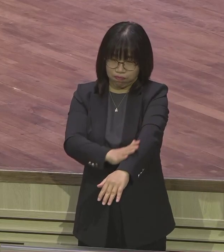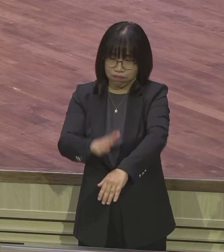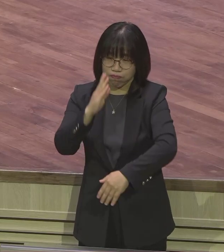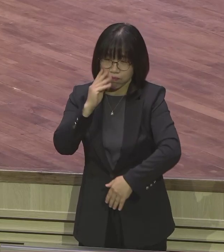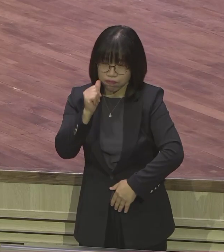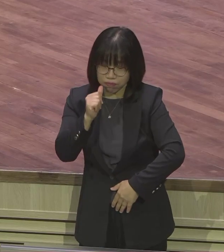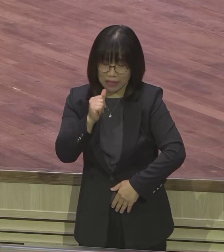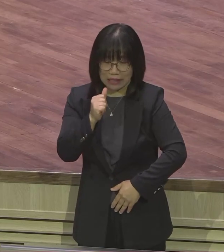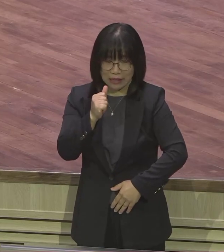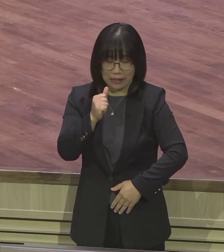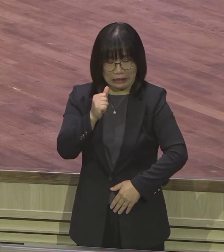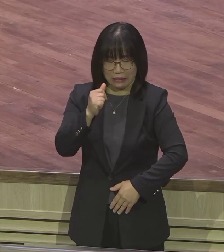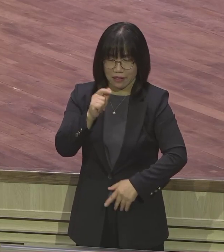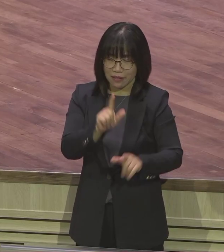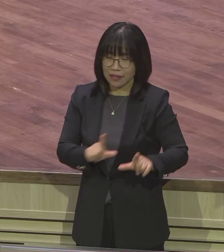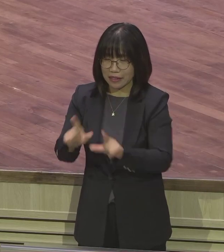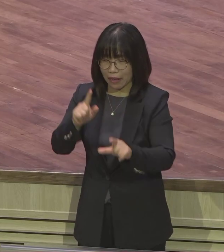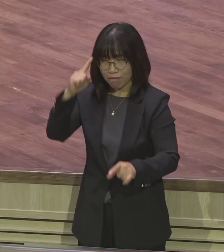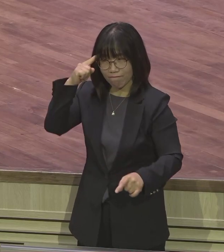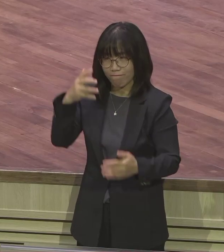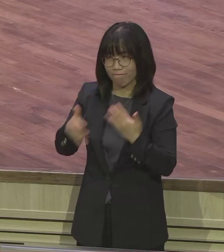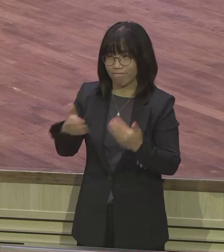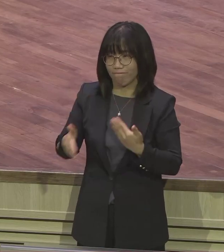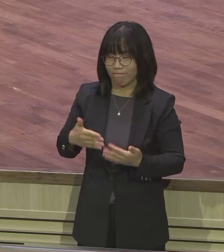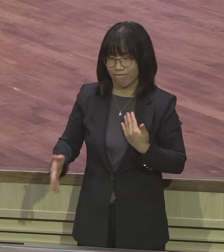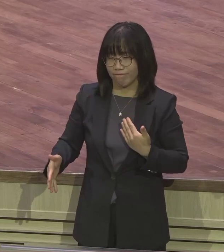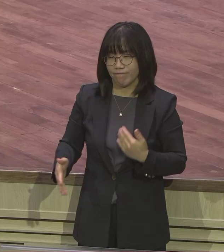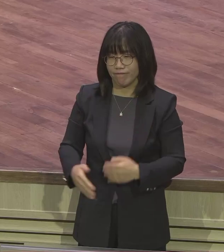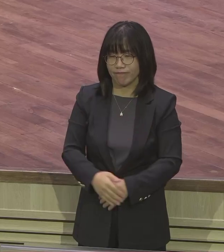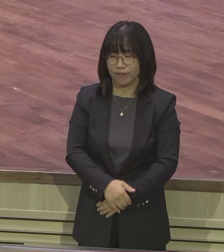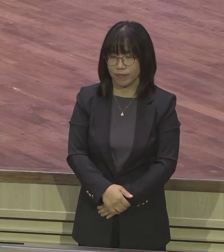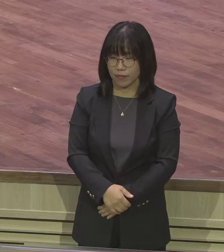하는데 실제로는 하나도 없거든.